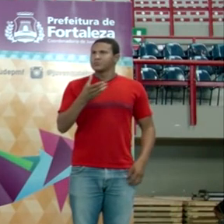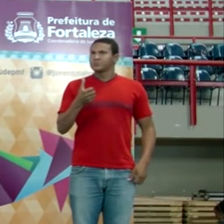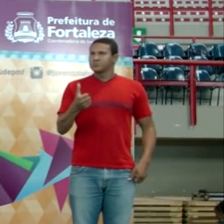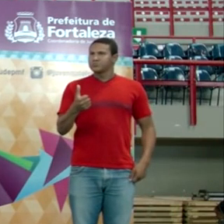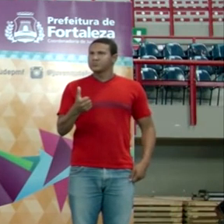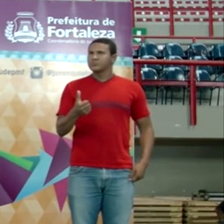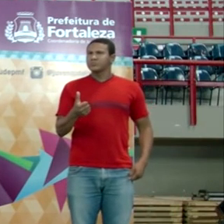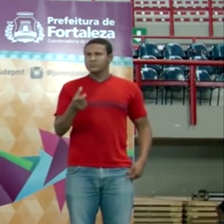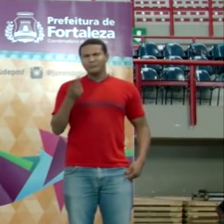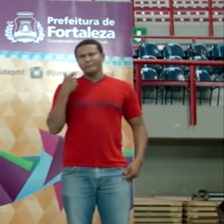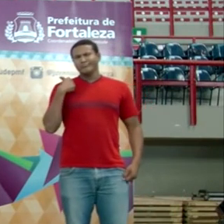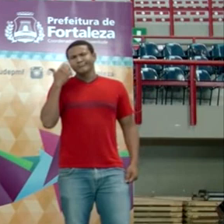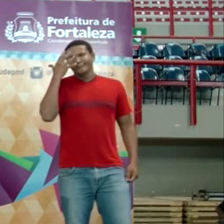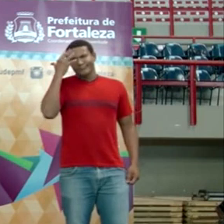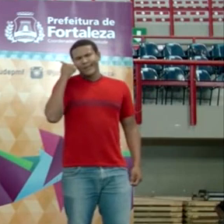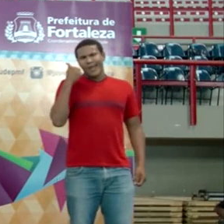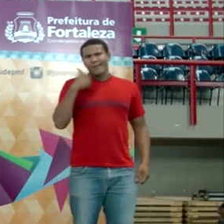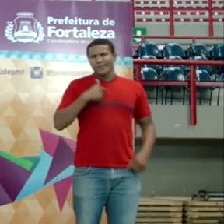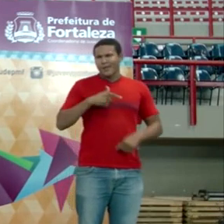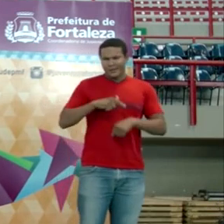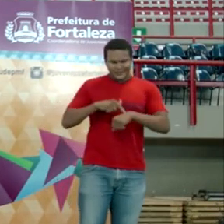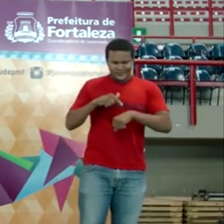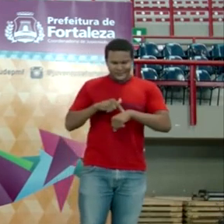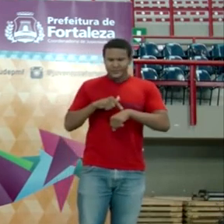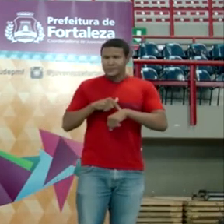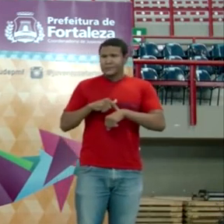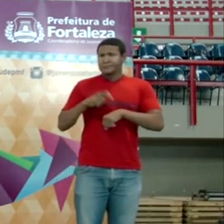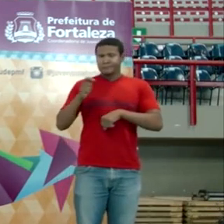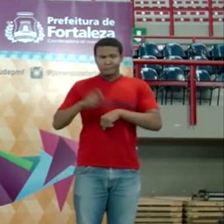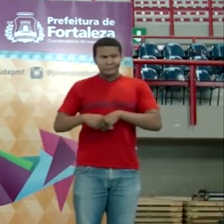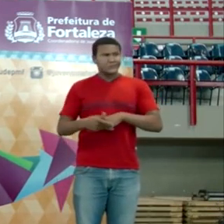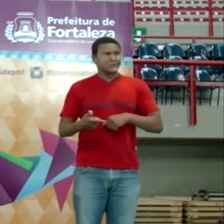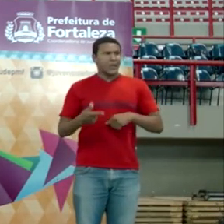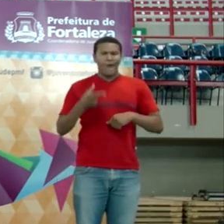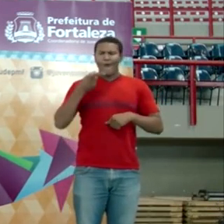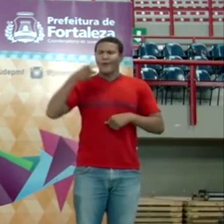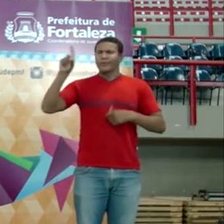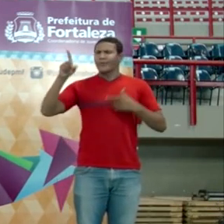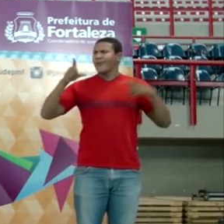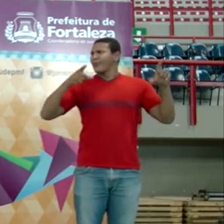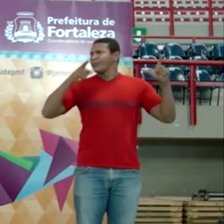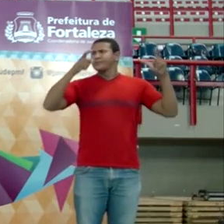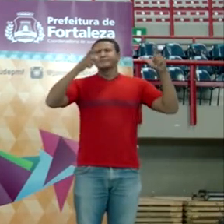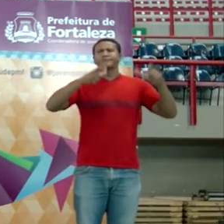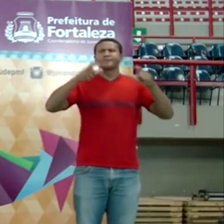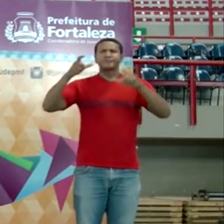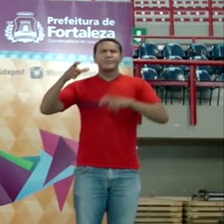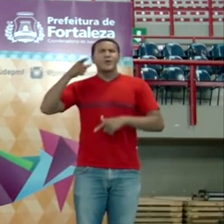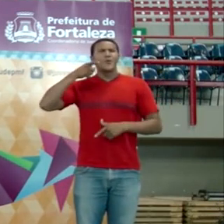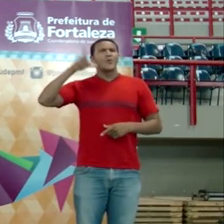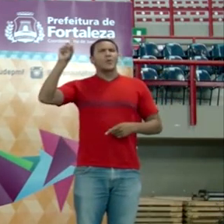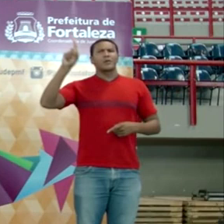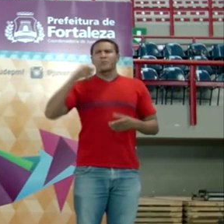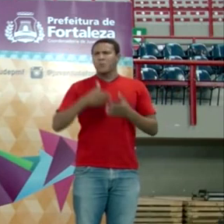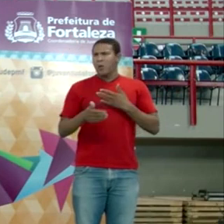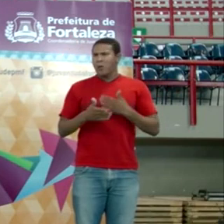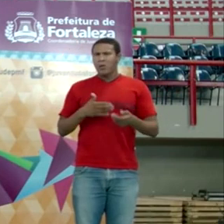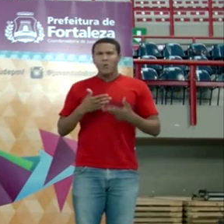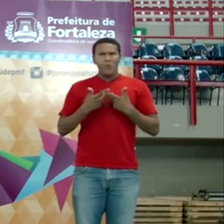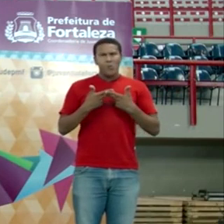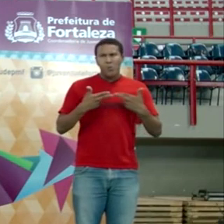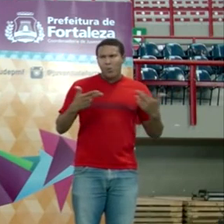que uma hora dessa, a gente poderia estar em qualquer outro canto, a gente poderia estar fazendo qualquer outra